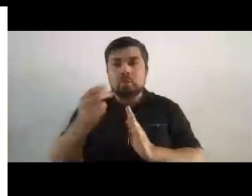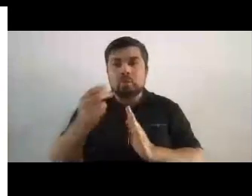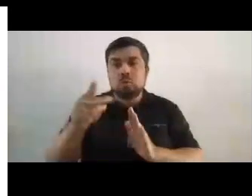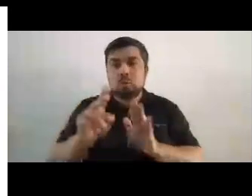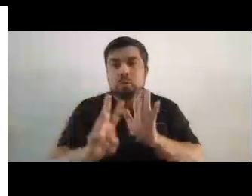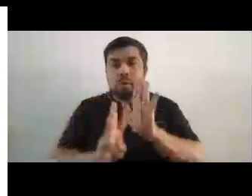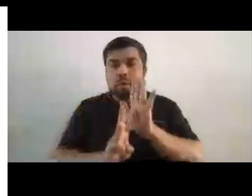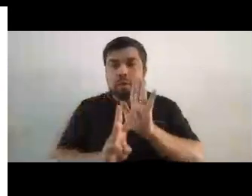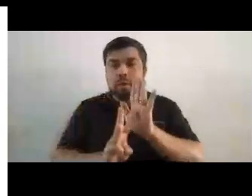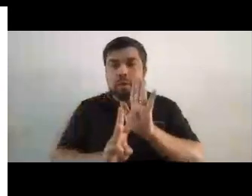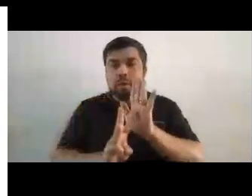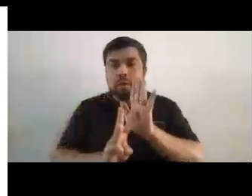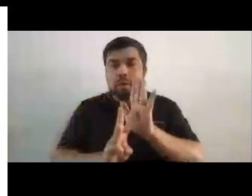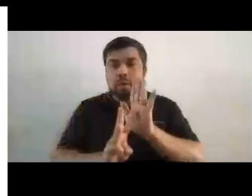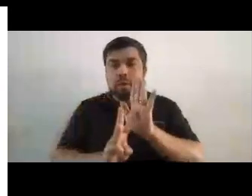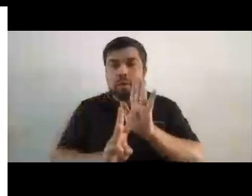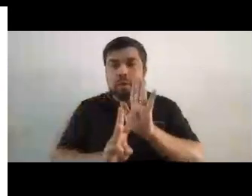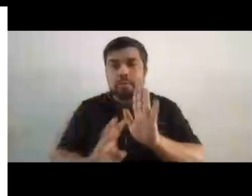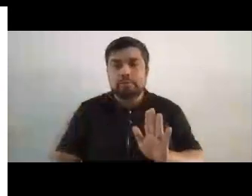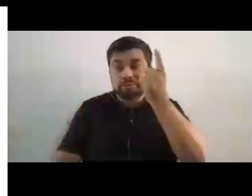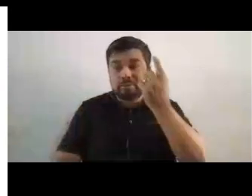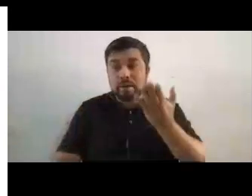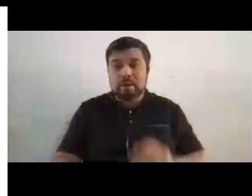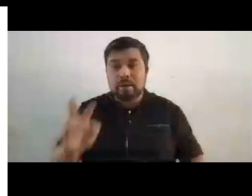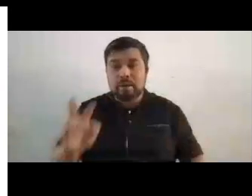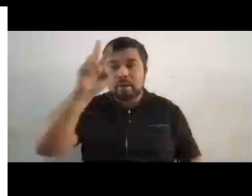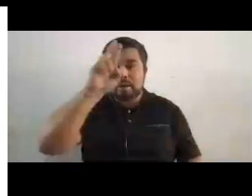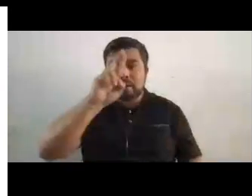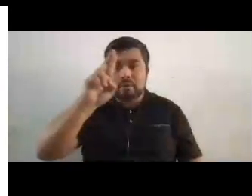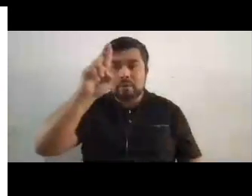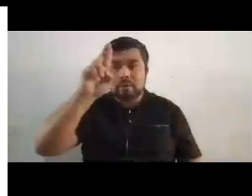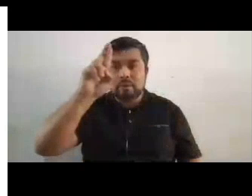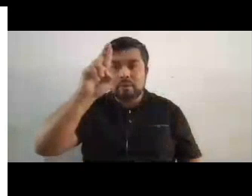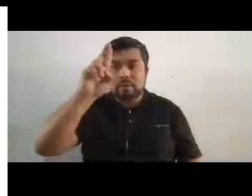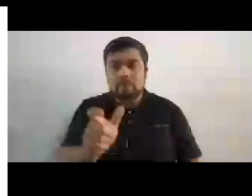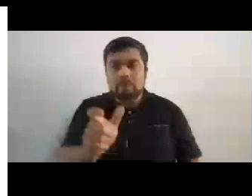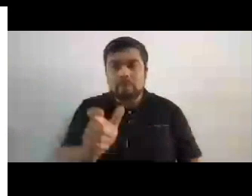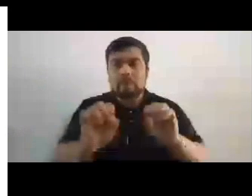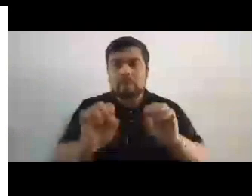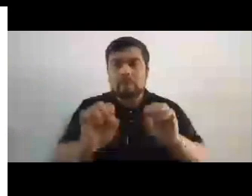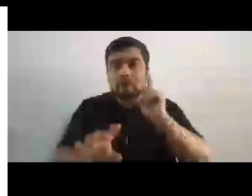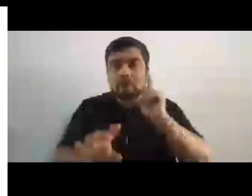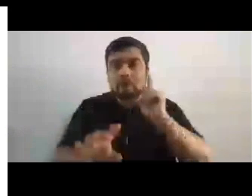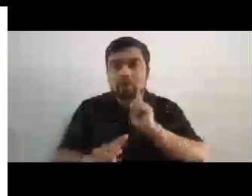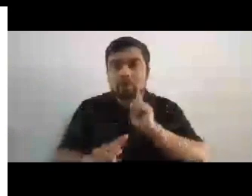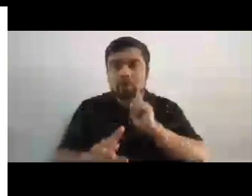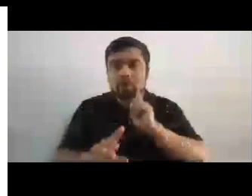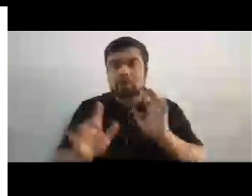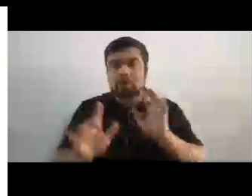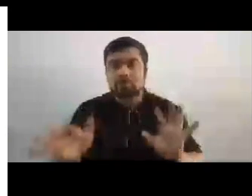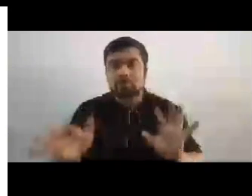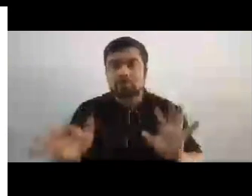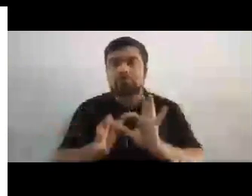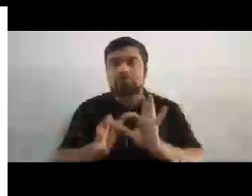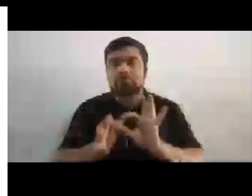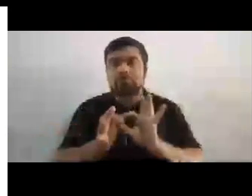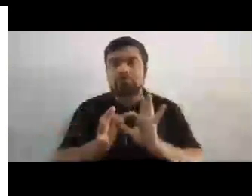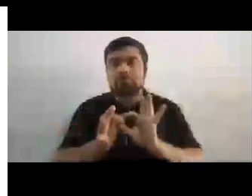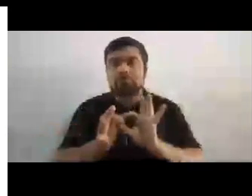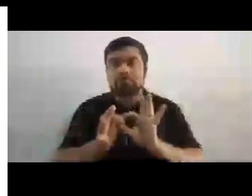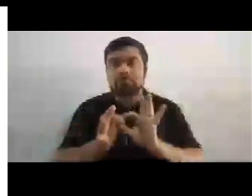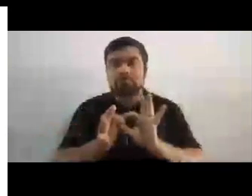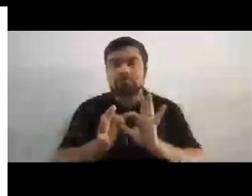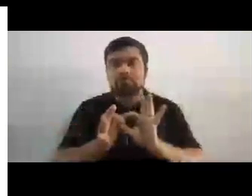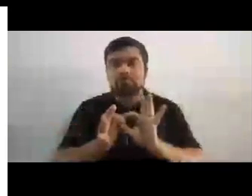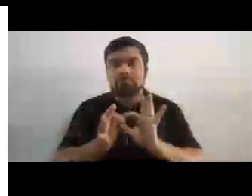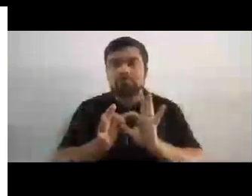esta reflexión, el educador sordo hace esta relación entre cuando